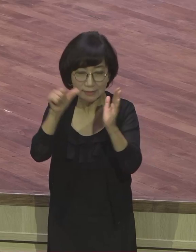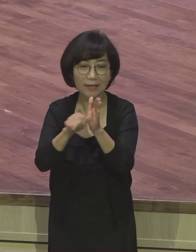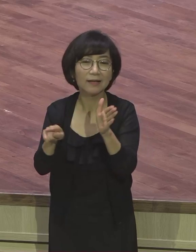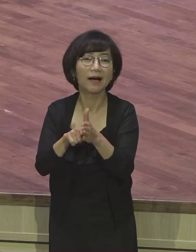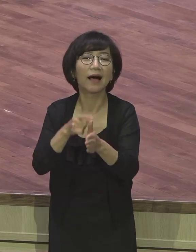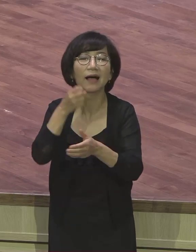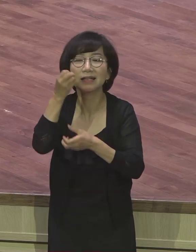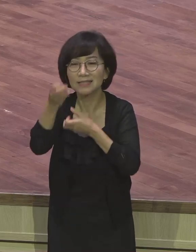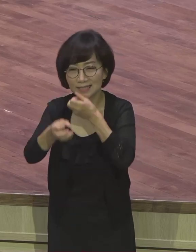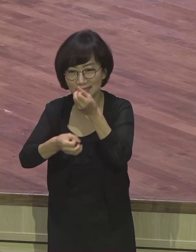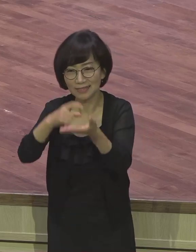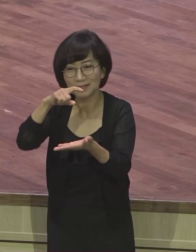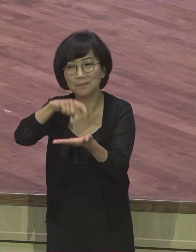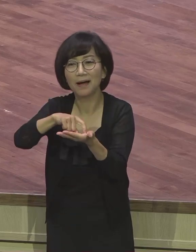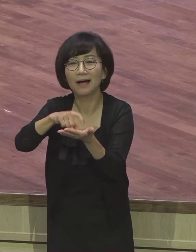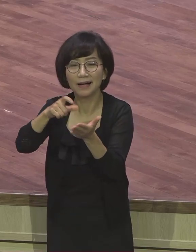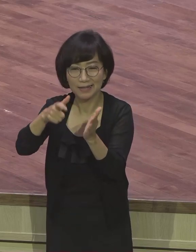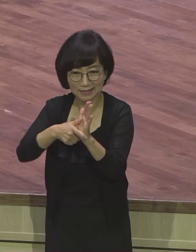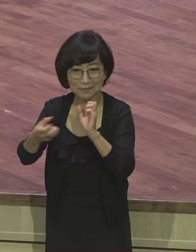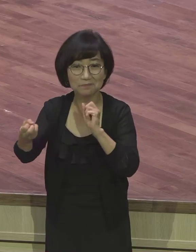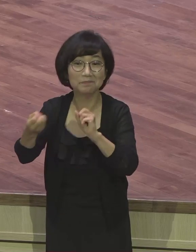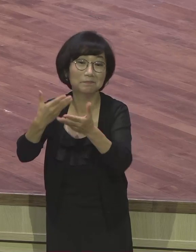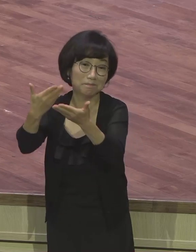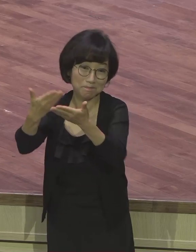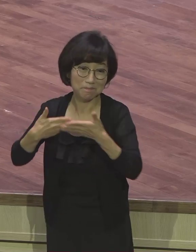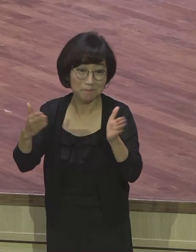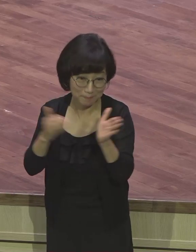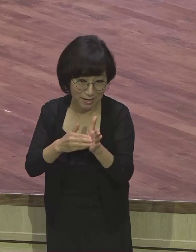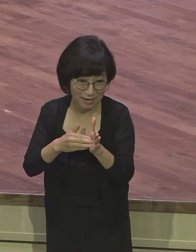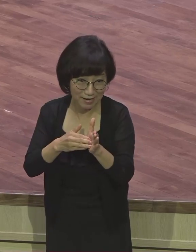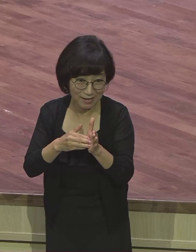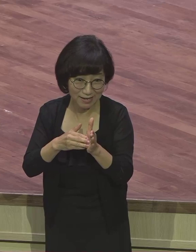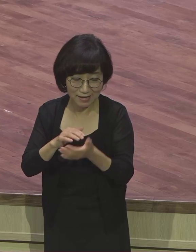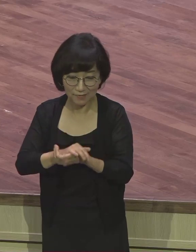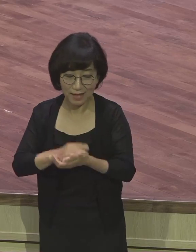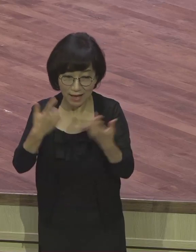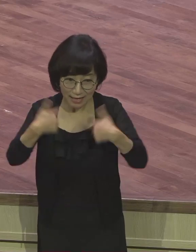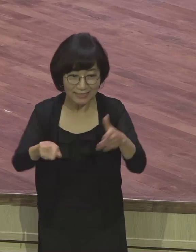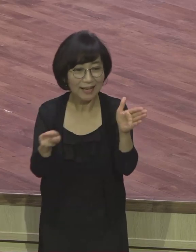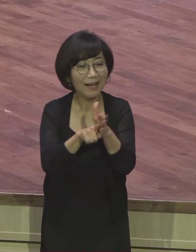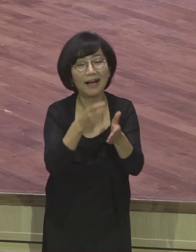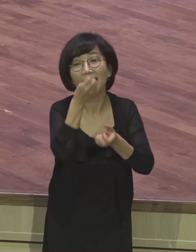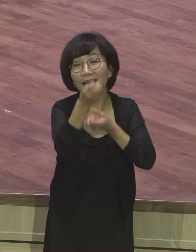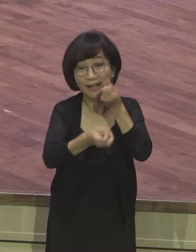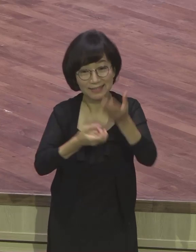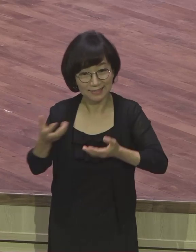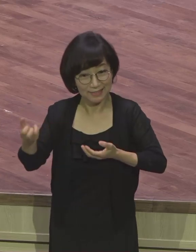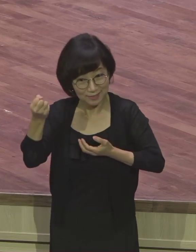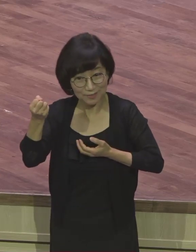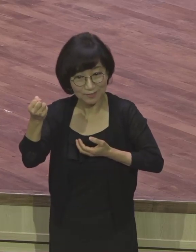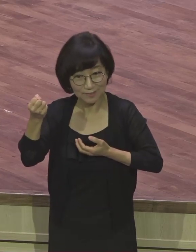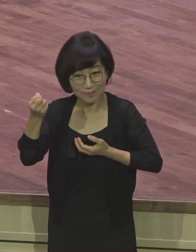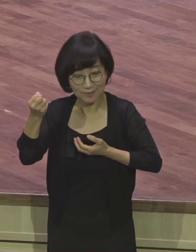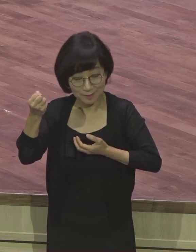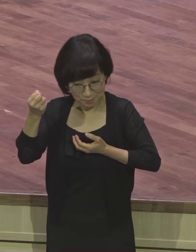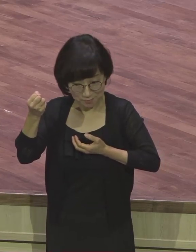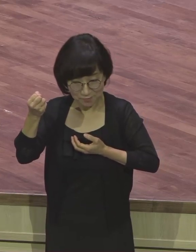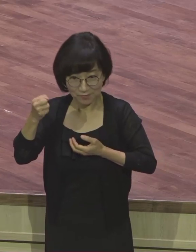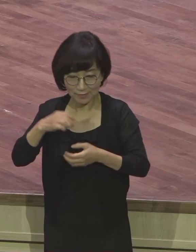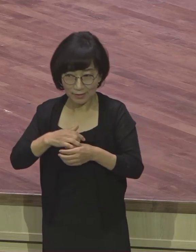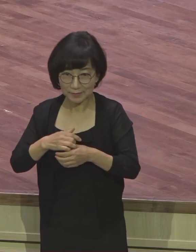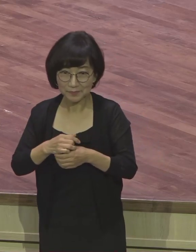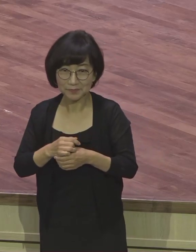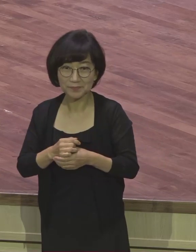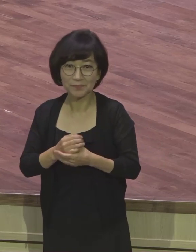그래. 평생 간증. 뭐든지 간에 간증거리가 있어. 할 말이 있어.